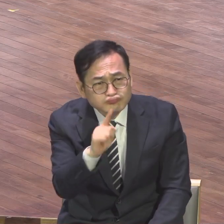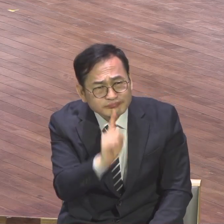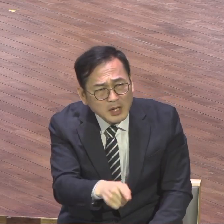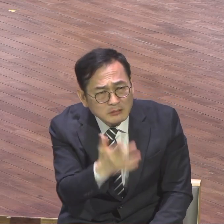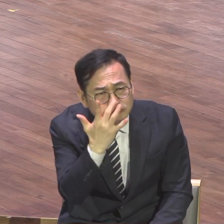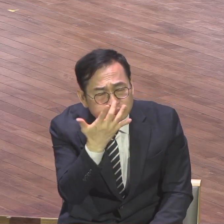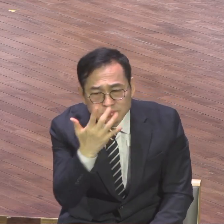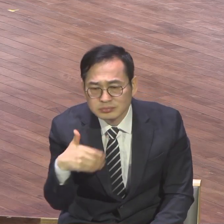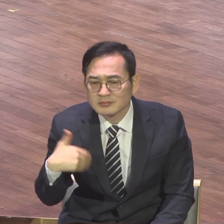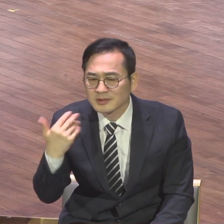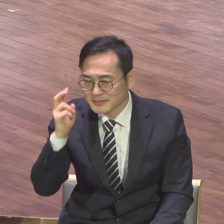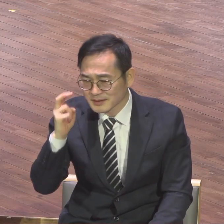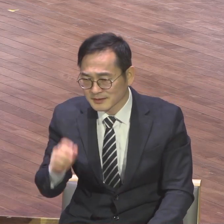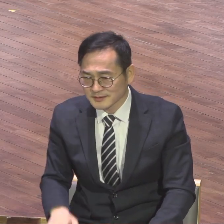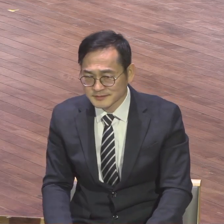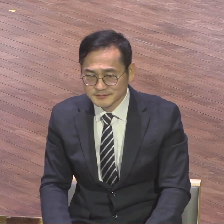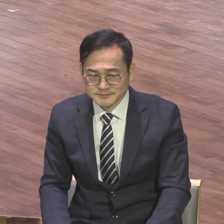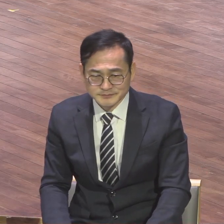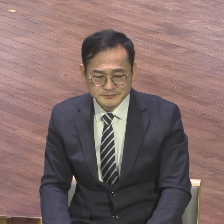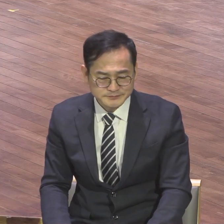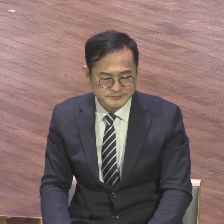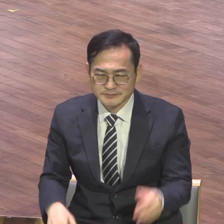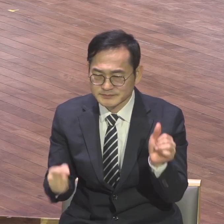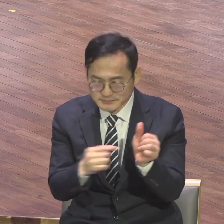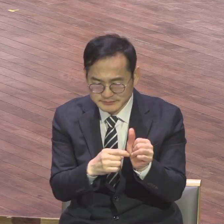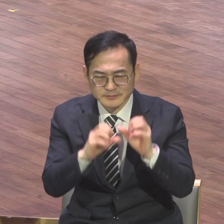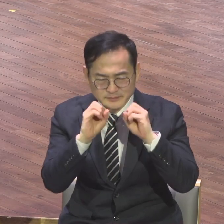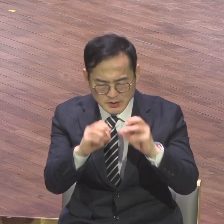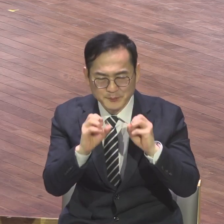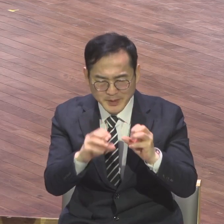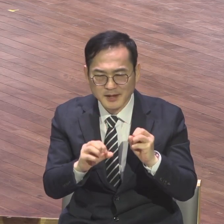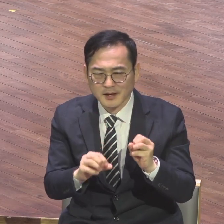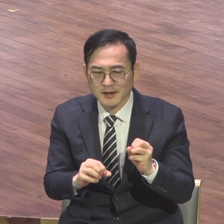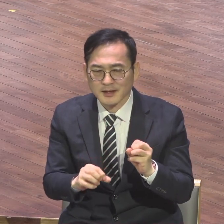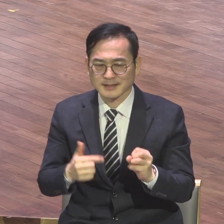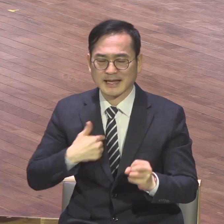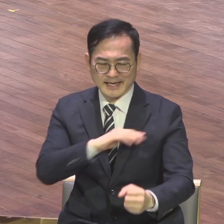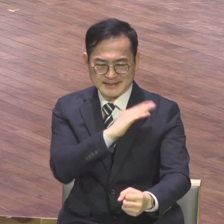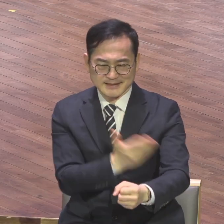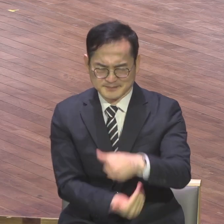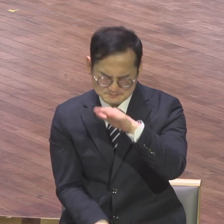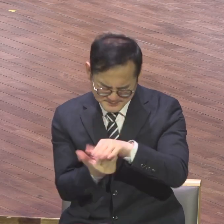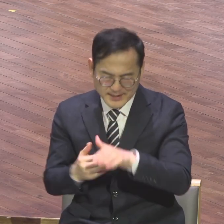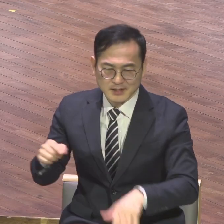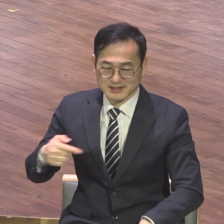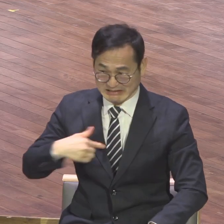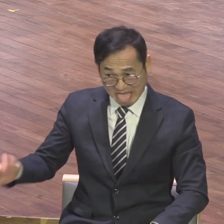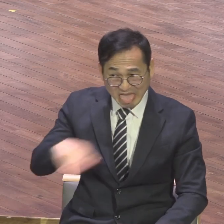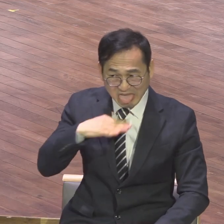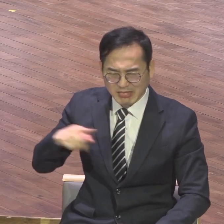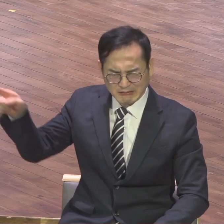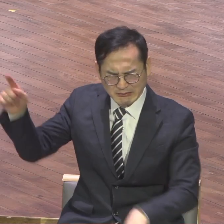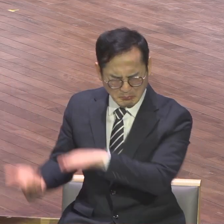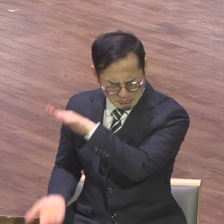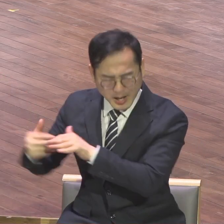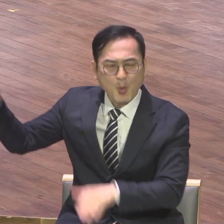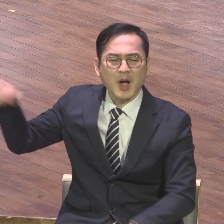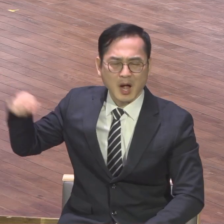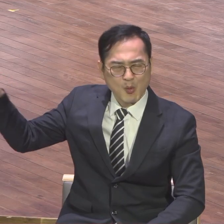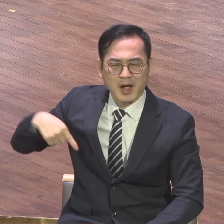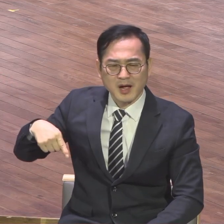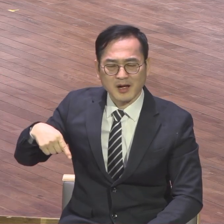자, 7절 봅니다. 그가 전파하여 이르되 나보다 능력 많으신 이가 내 뒤에 오시나니